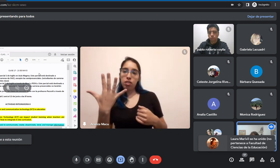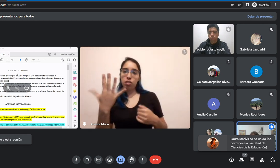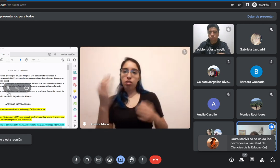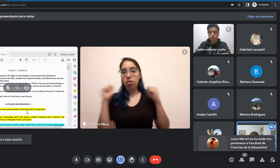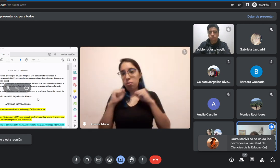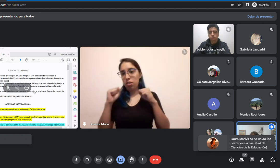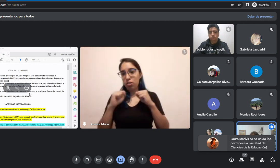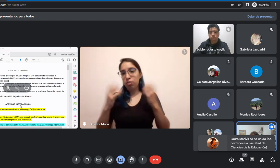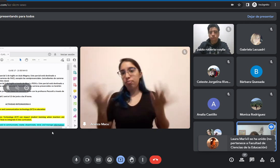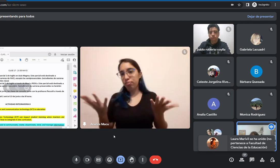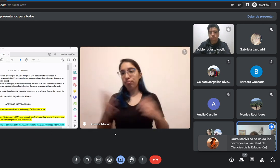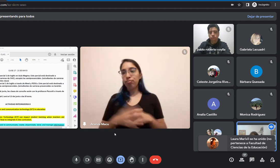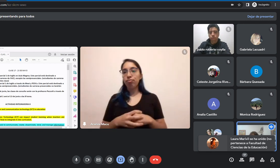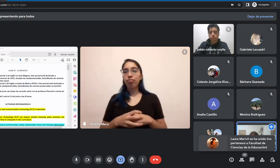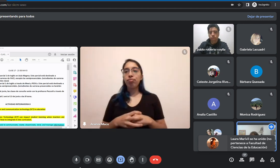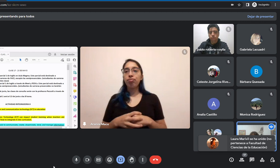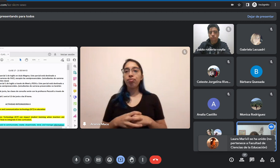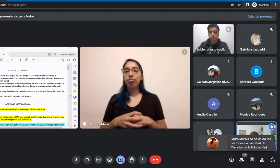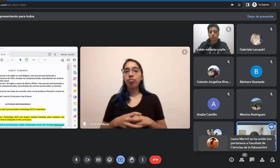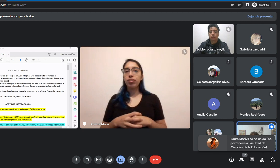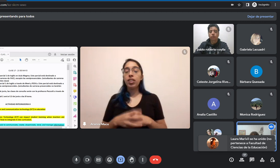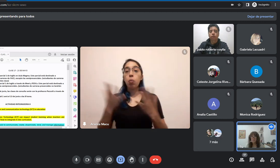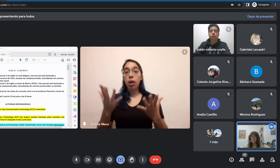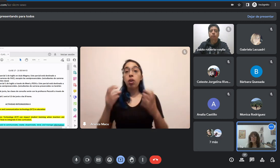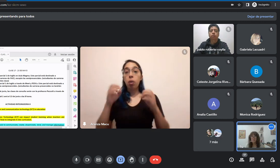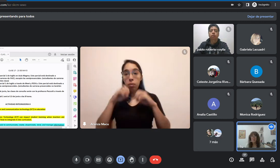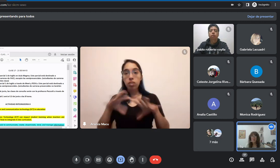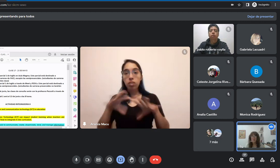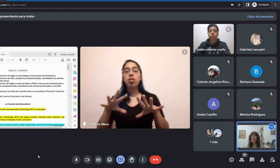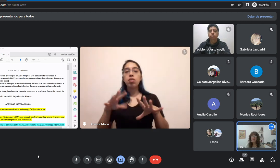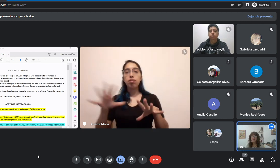Así que vamos a empezar primero con algunos recordatorios, ¿sí?